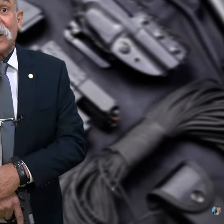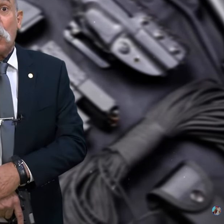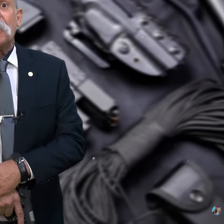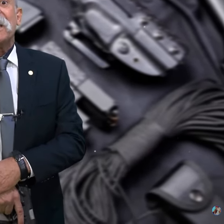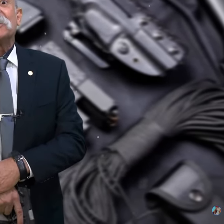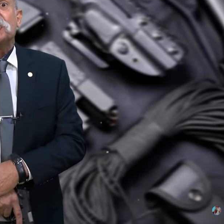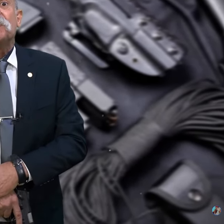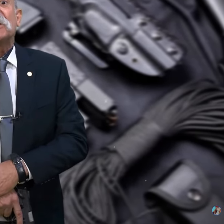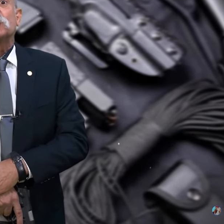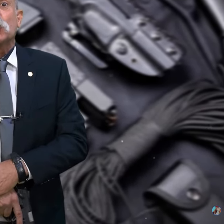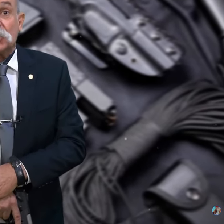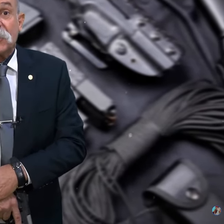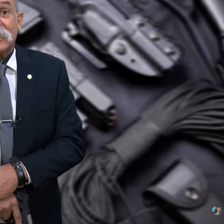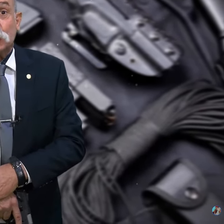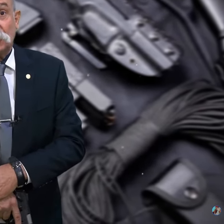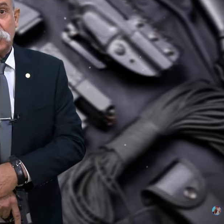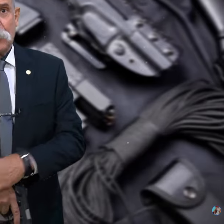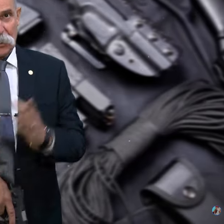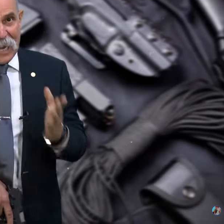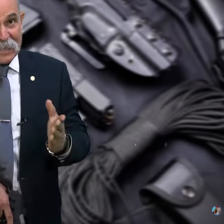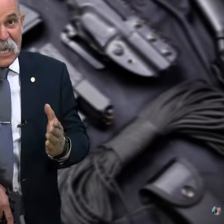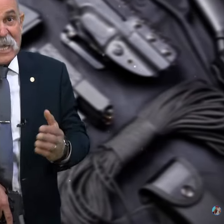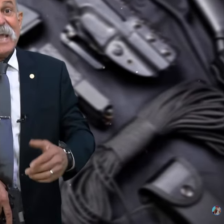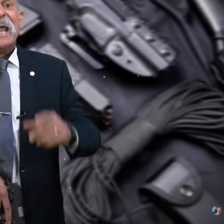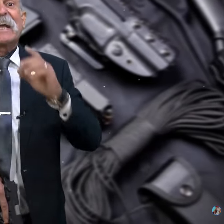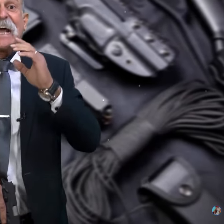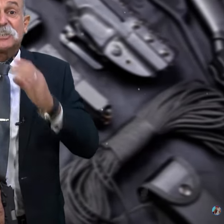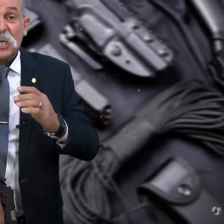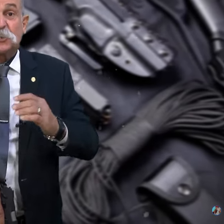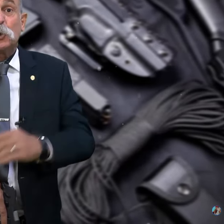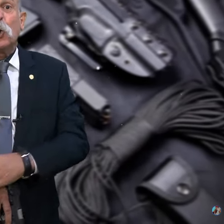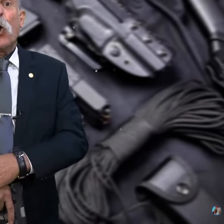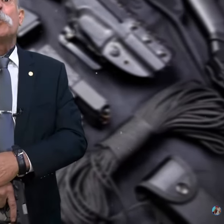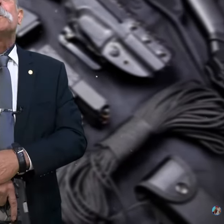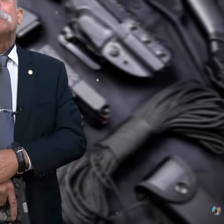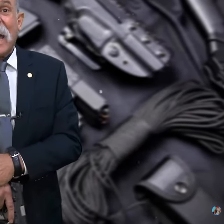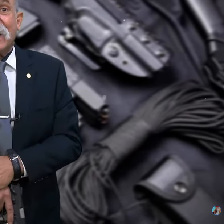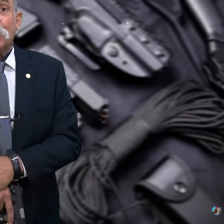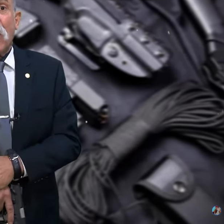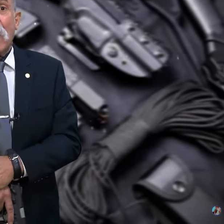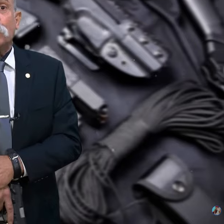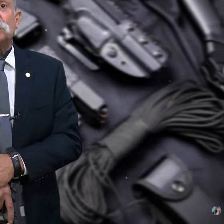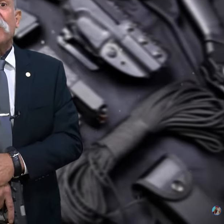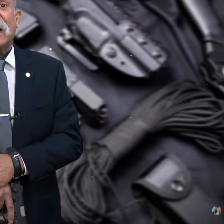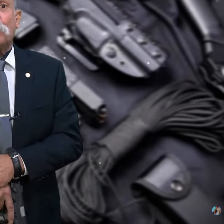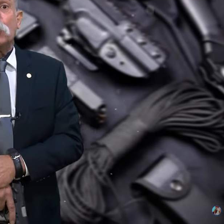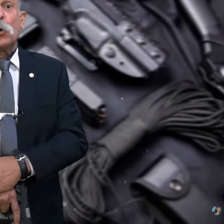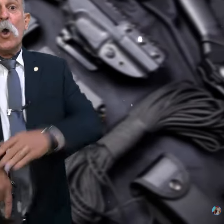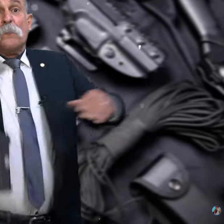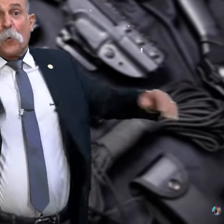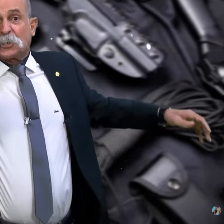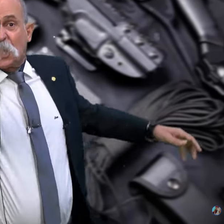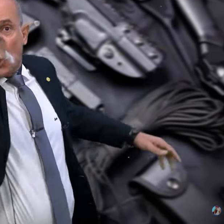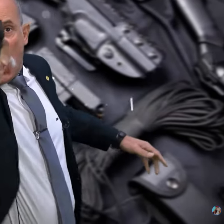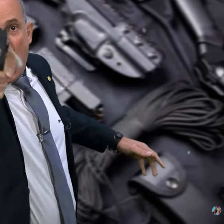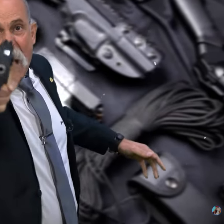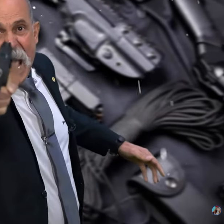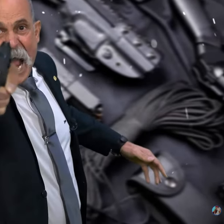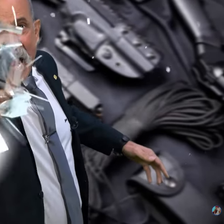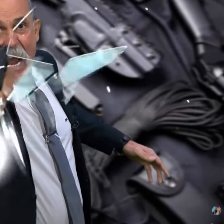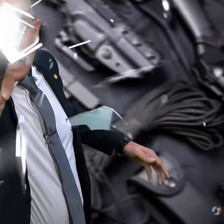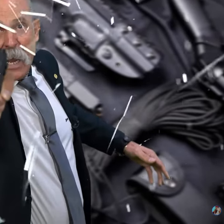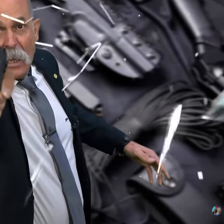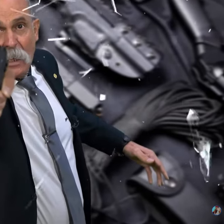no canal e ative as notificações, porque aqui é cacete no lombo e bala no rabo de vagabundo. Força e